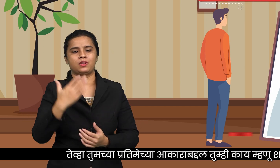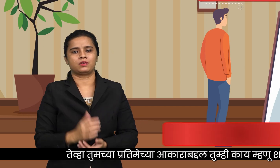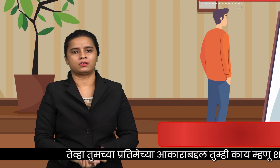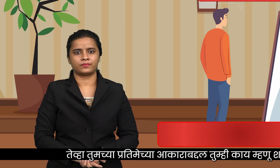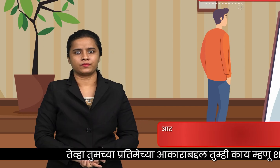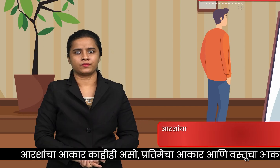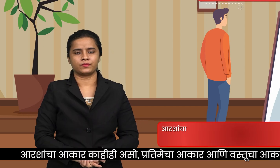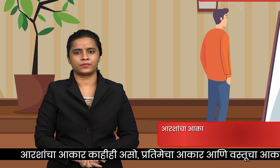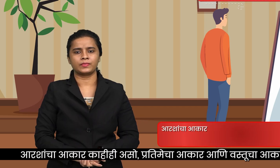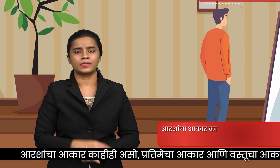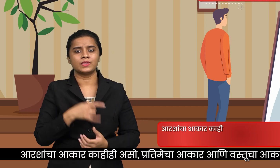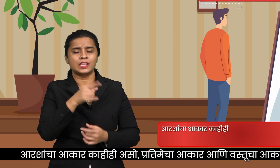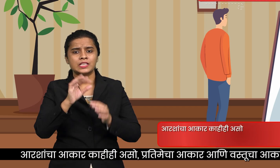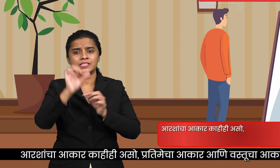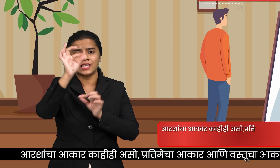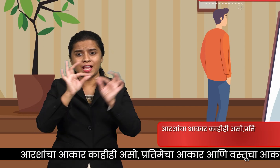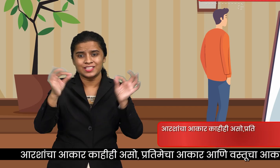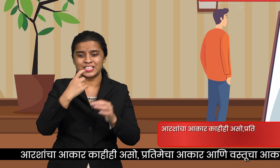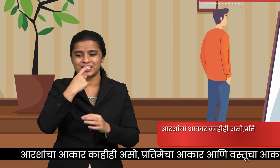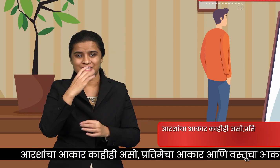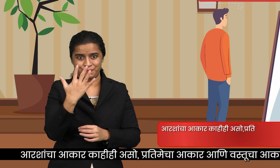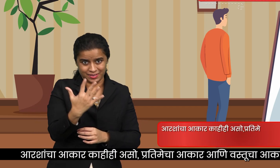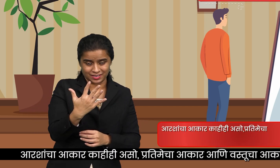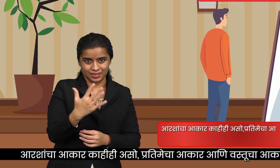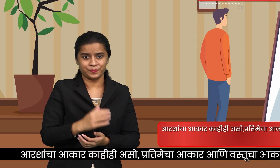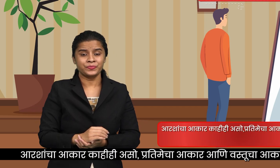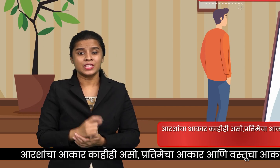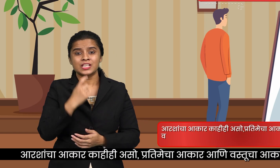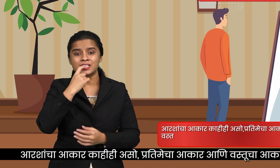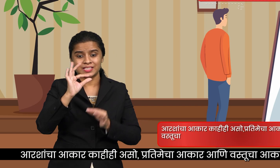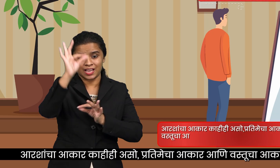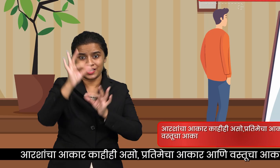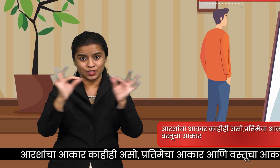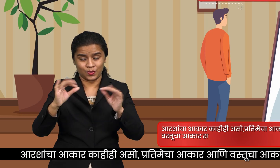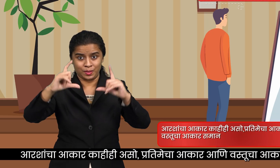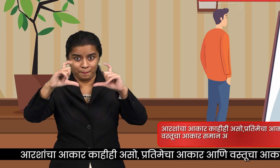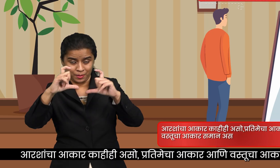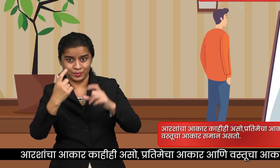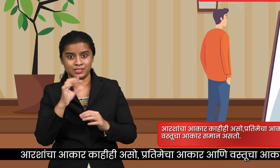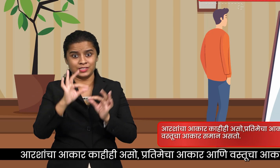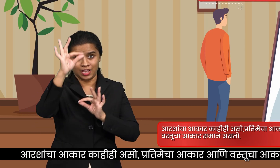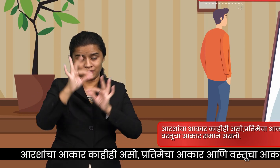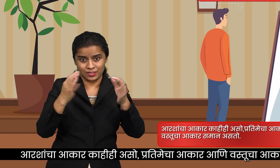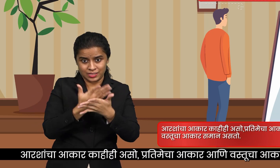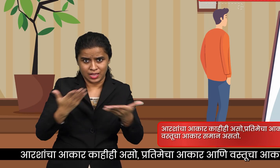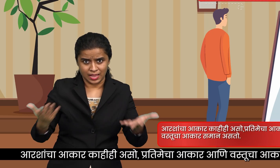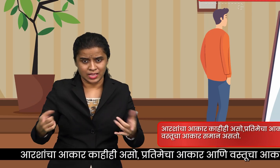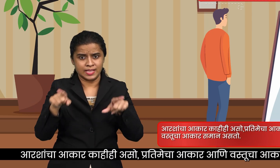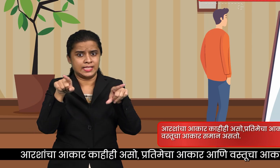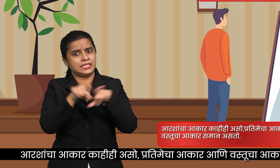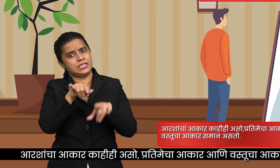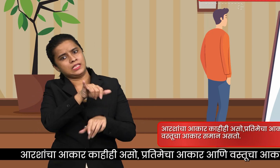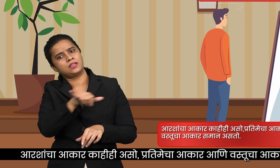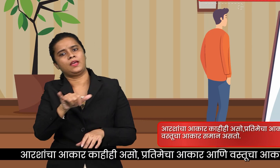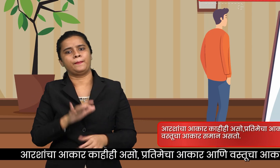काय म्हणू शकता? आरशांचा आकार काहीही असो, प्रतिमेचा आकार आणि वस्तूचा आकार समान असतो.